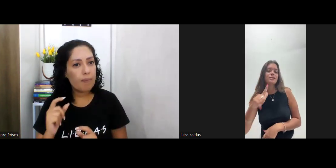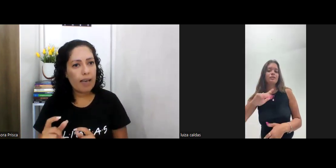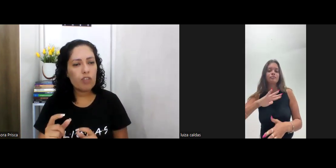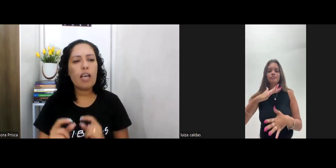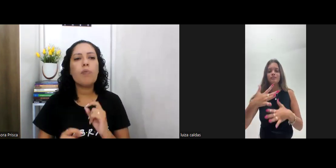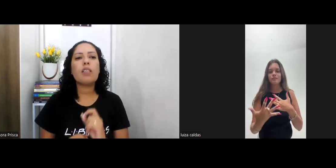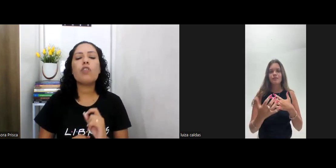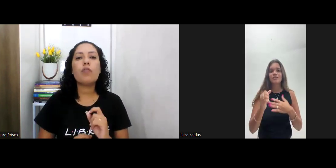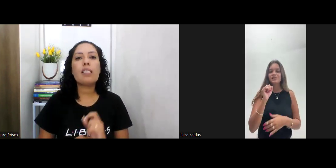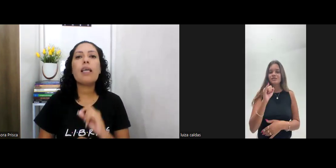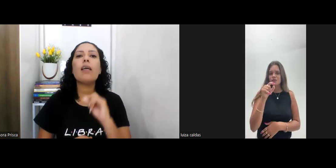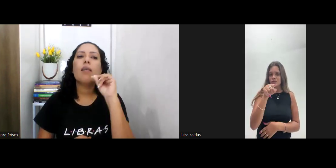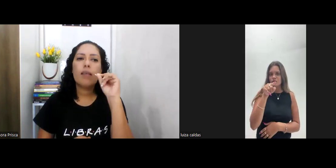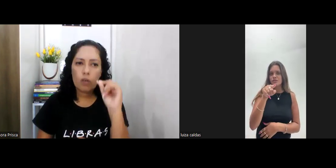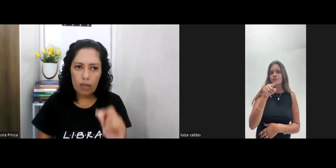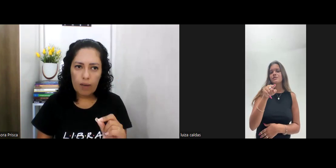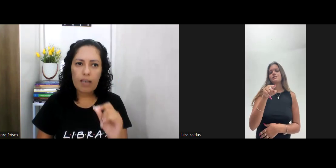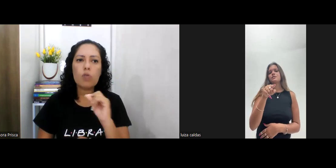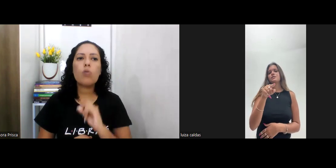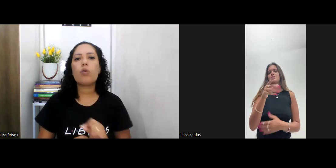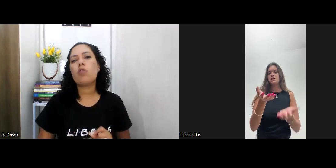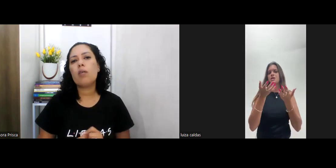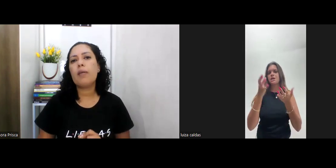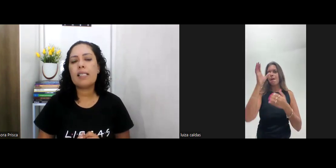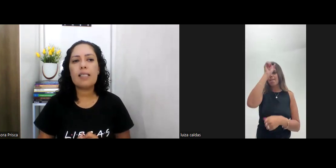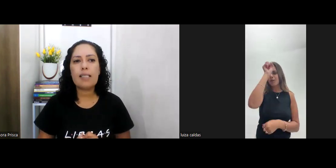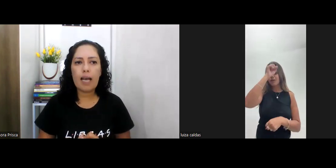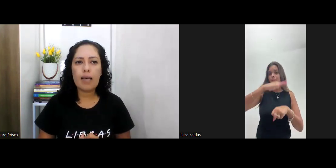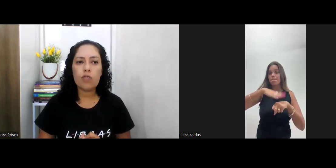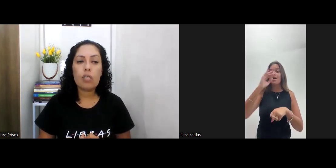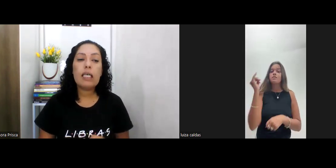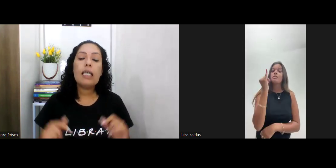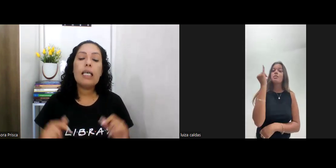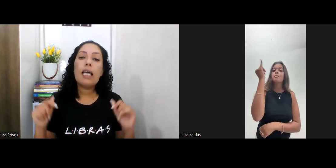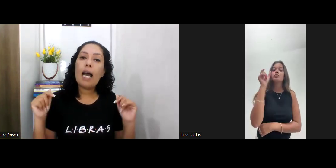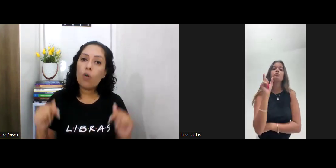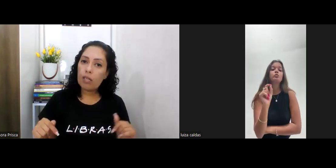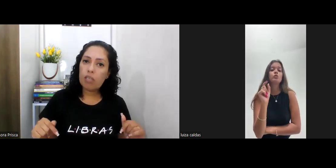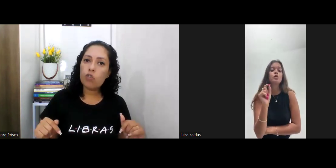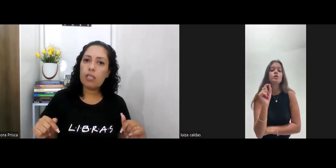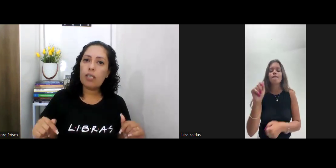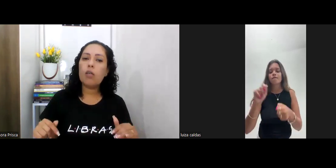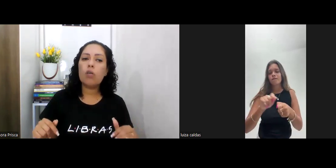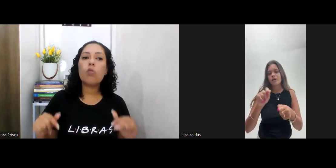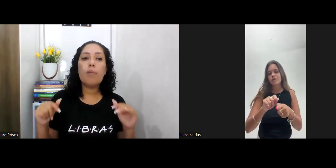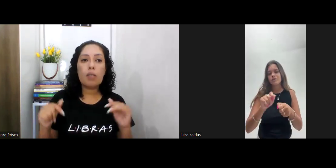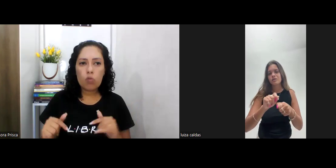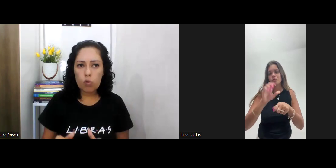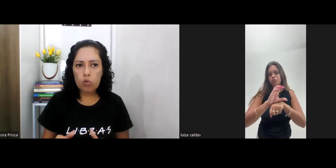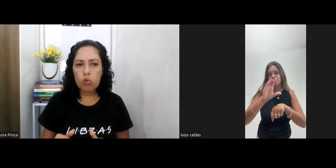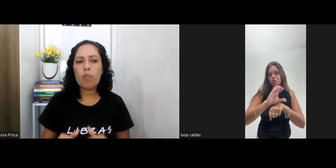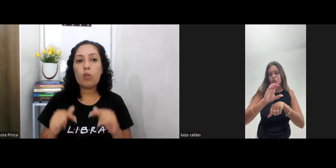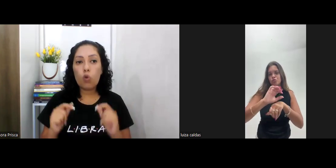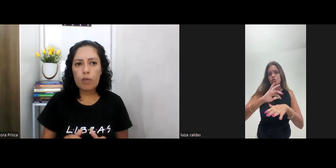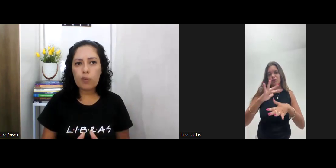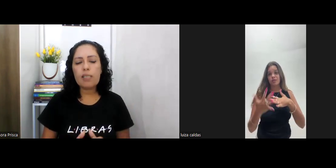aprender mais, é importante que você faça um curso de língua brasileira de sinais. Agora, no mês de janeiro, eu estou abrindo